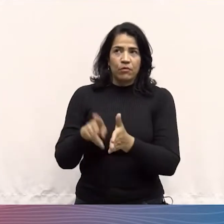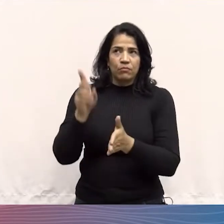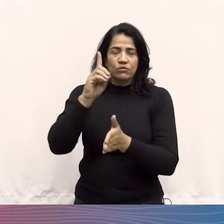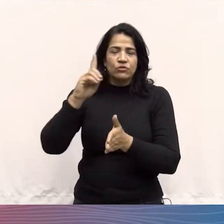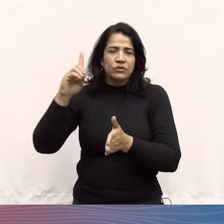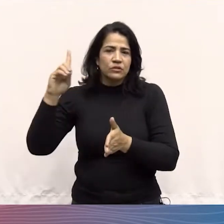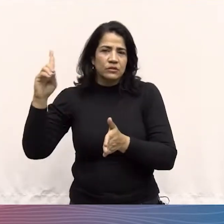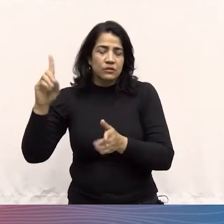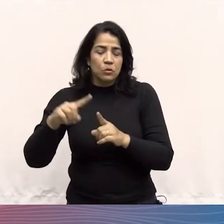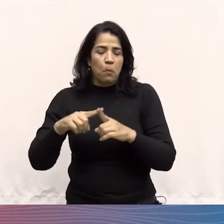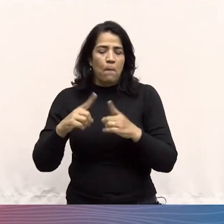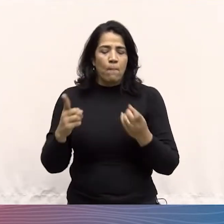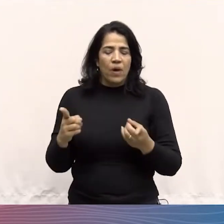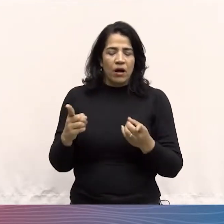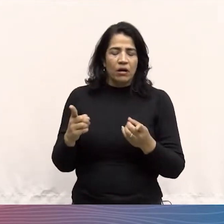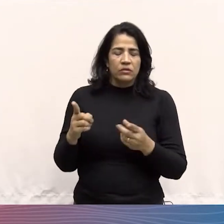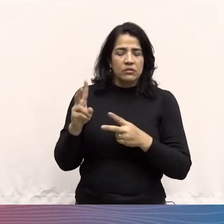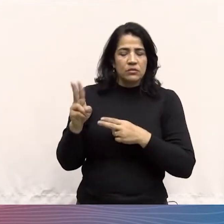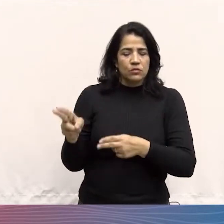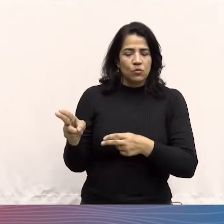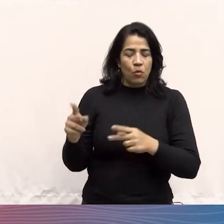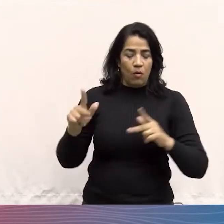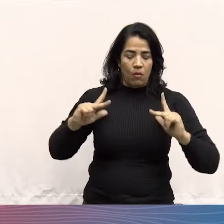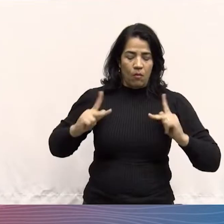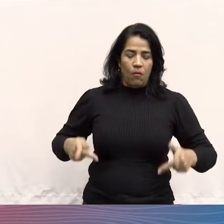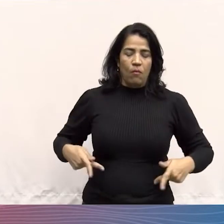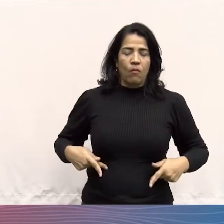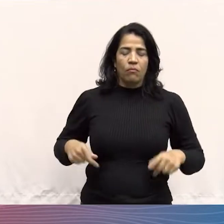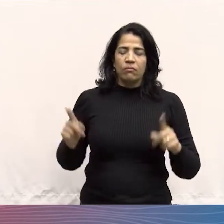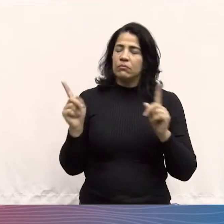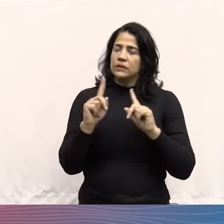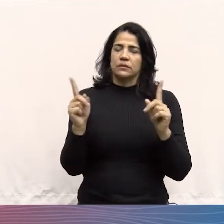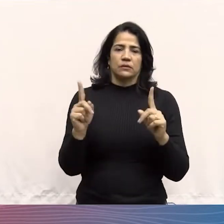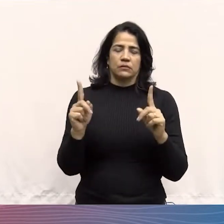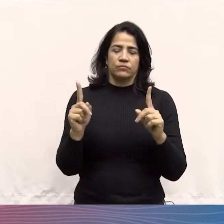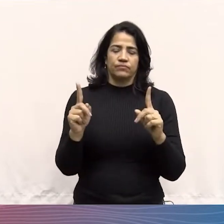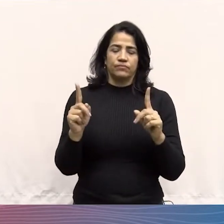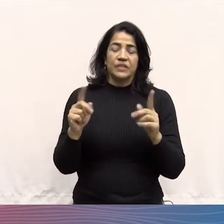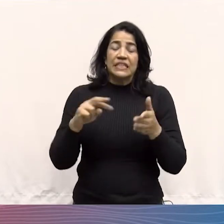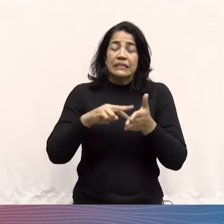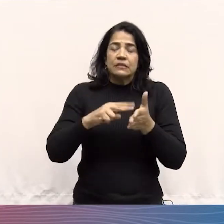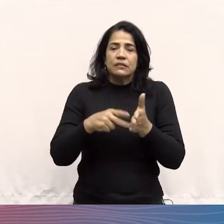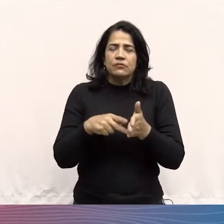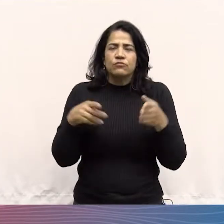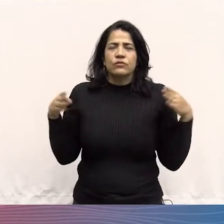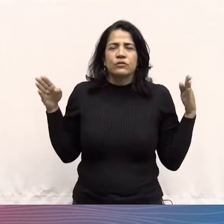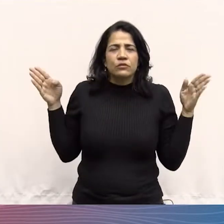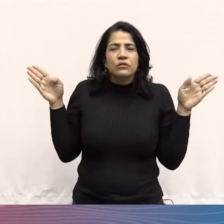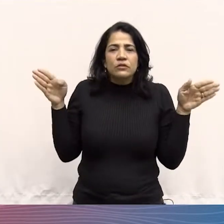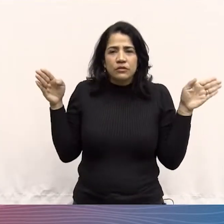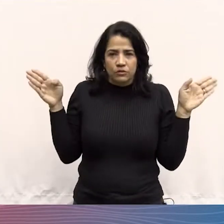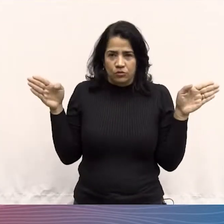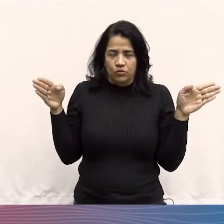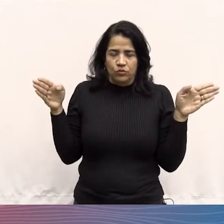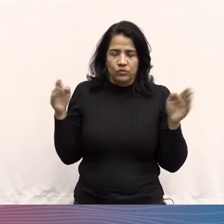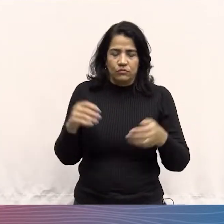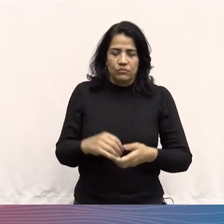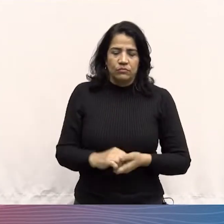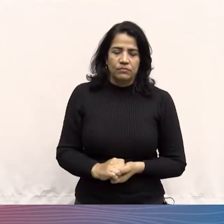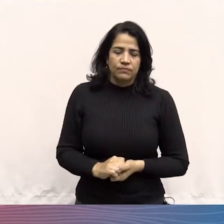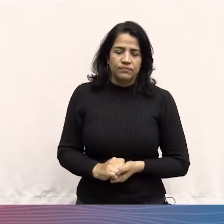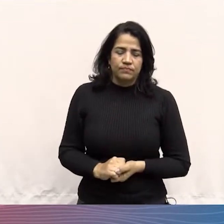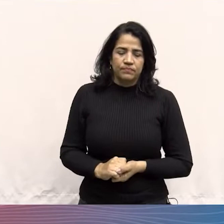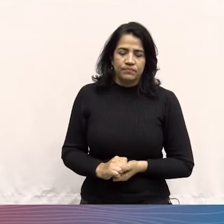Deus. Eles são criaturas feitas por Deus, criaturas criadas por Deus. E naquela